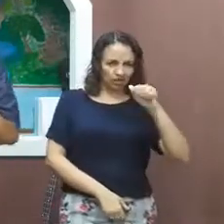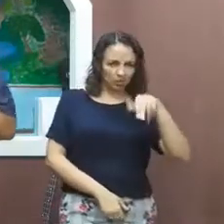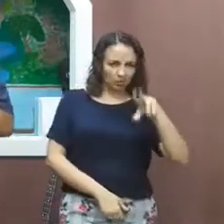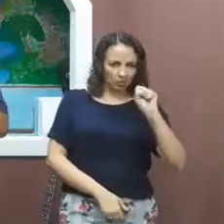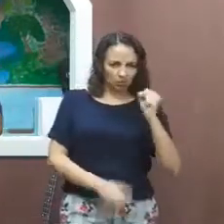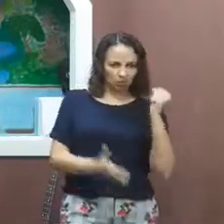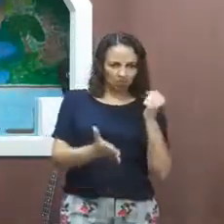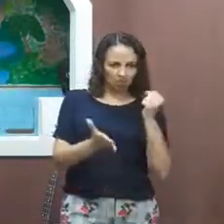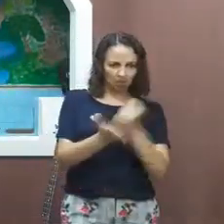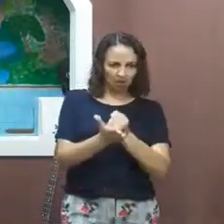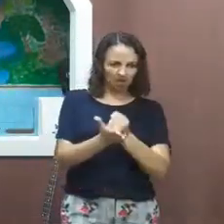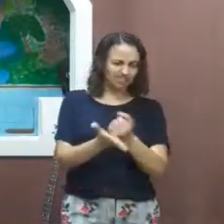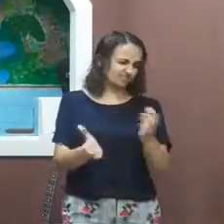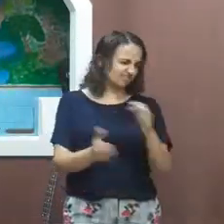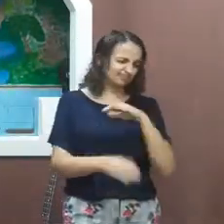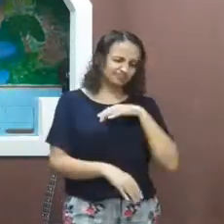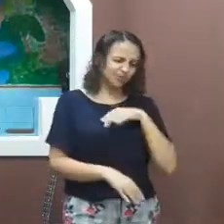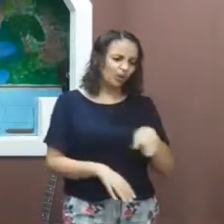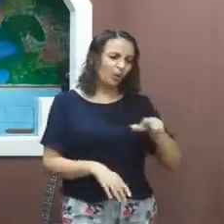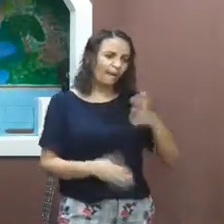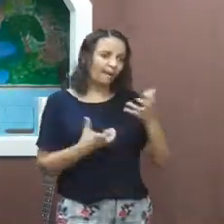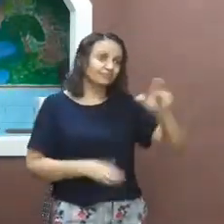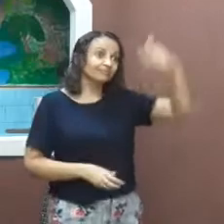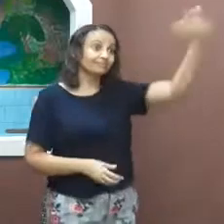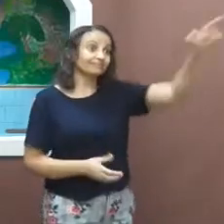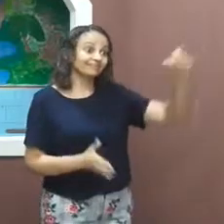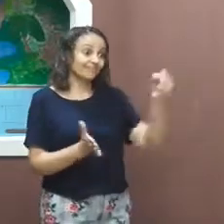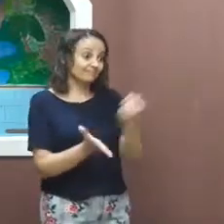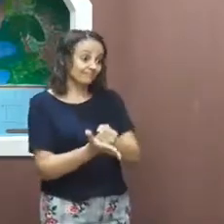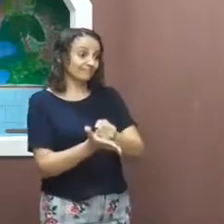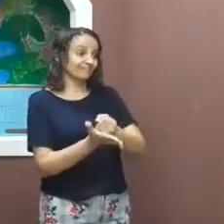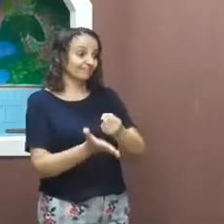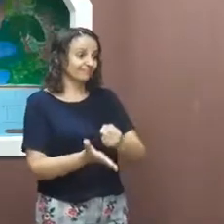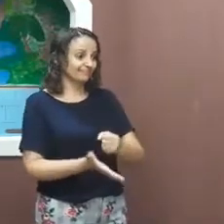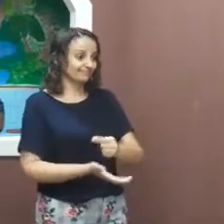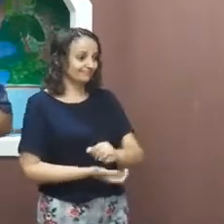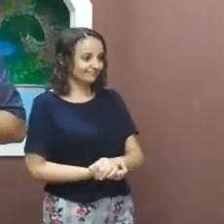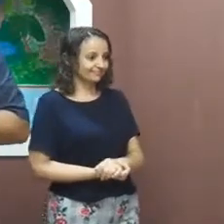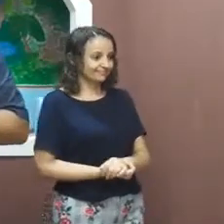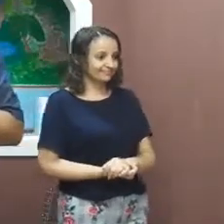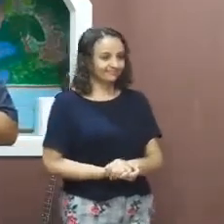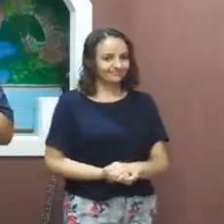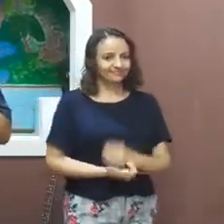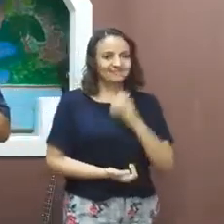Eu quero aquele um que é de assim, de elite.